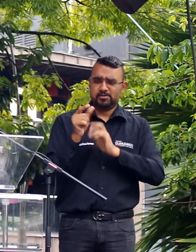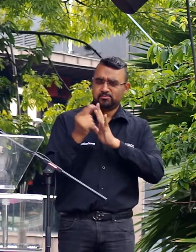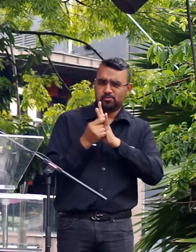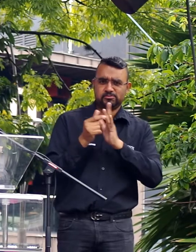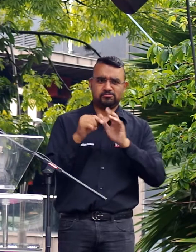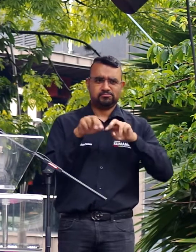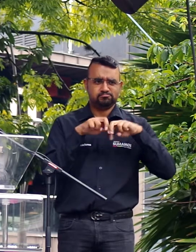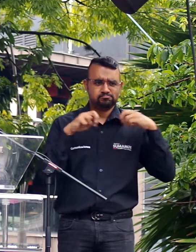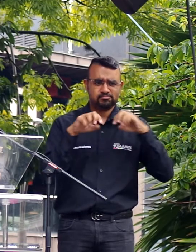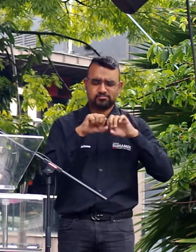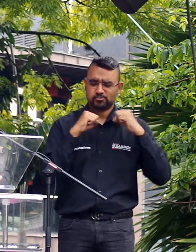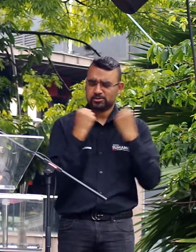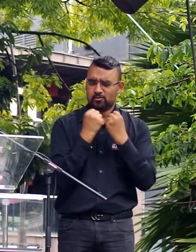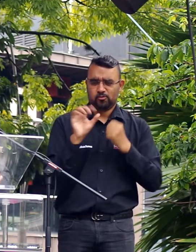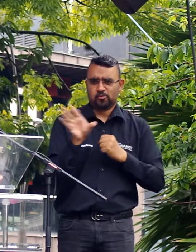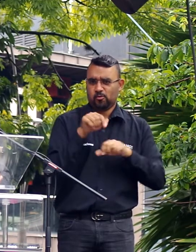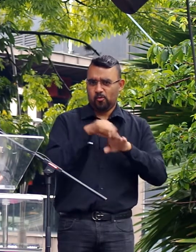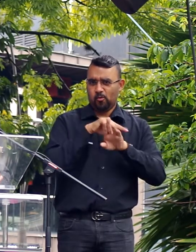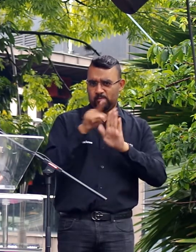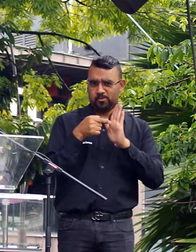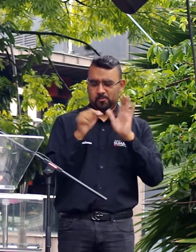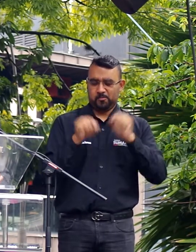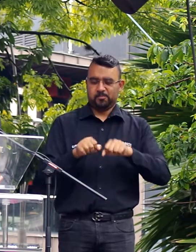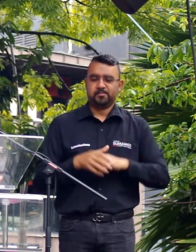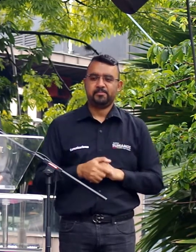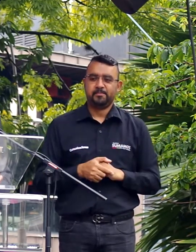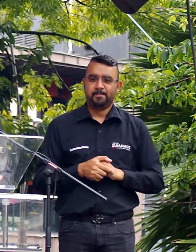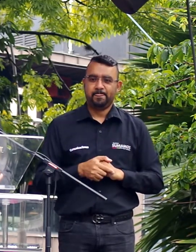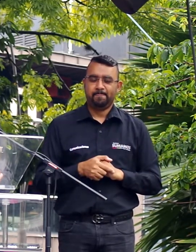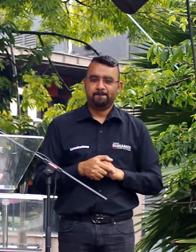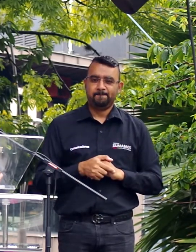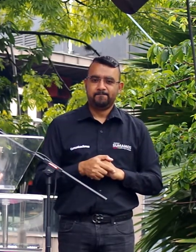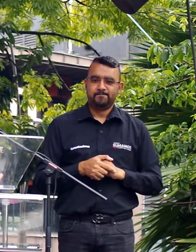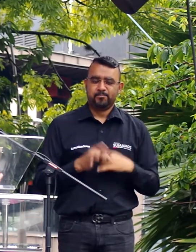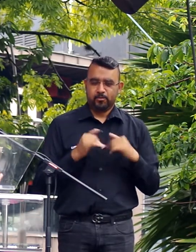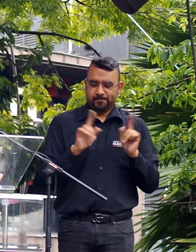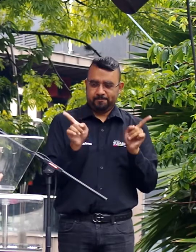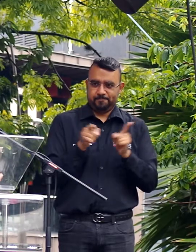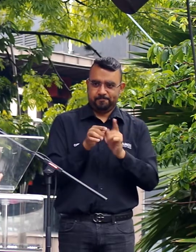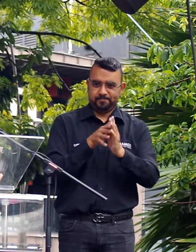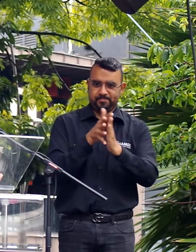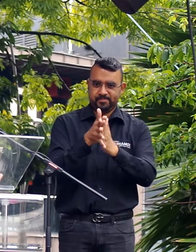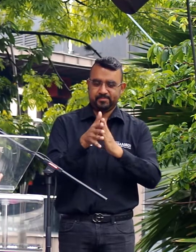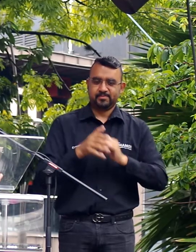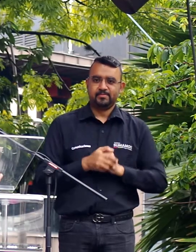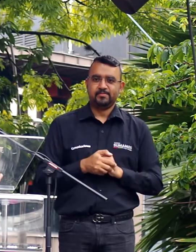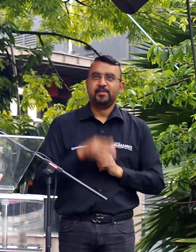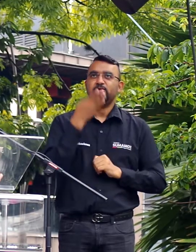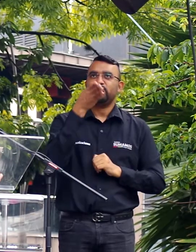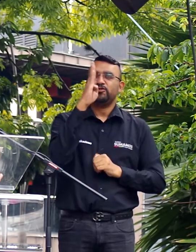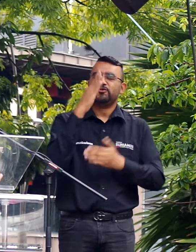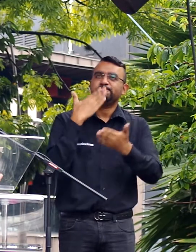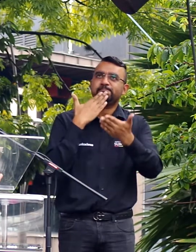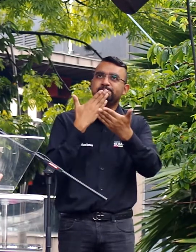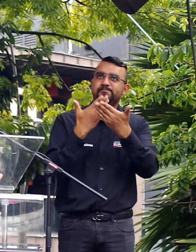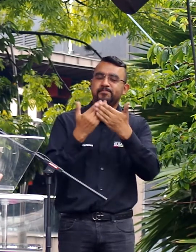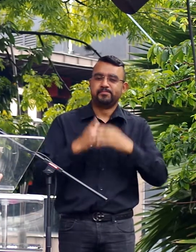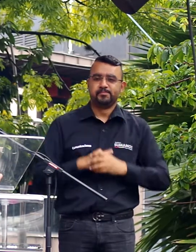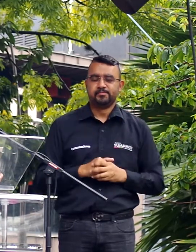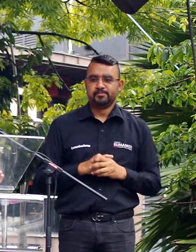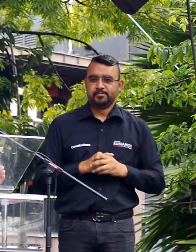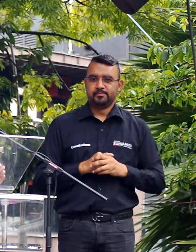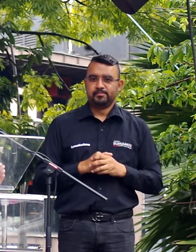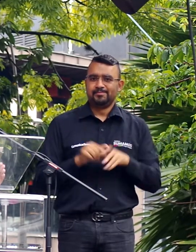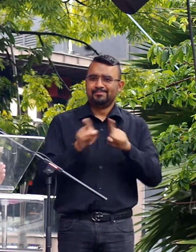y la comunidad envigadeña. Quiero terminar estas palabras dándole gracias a Dios. Con